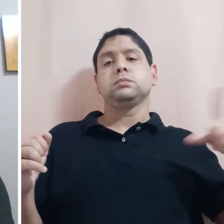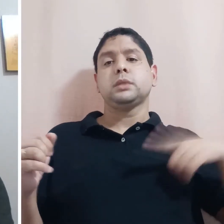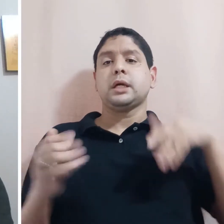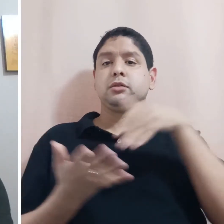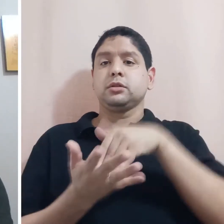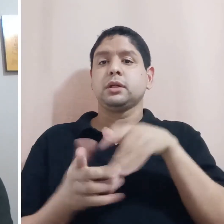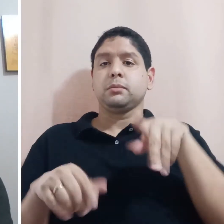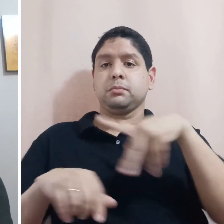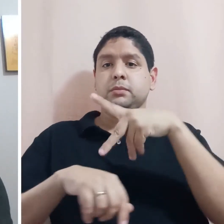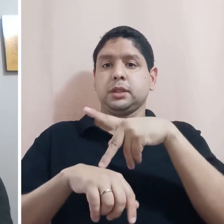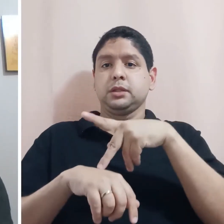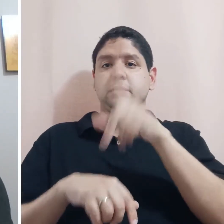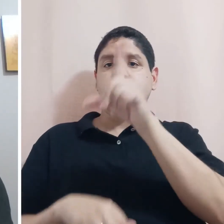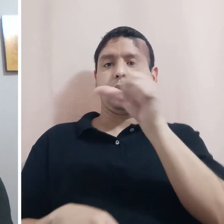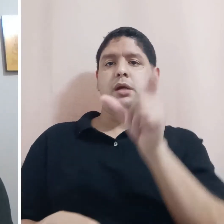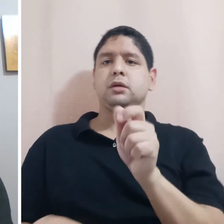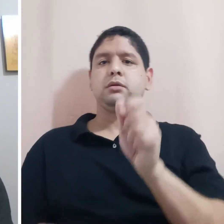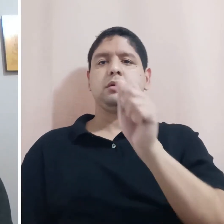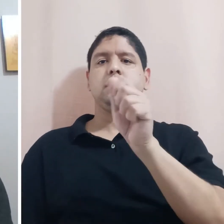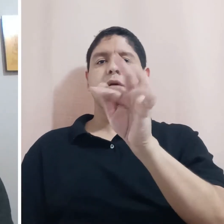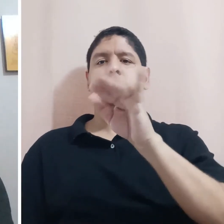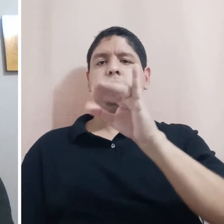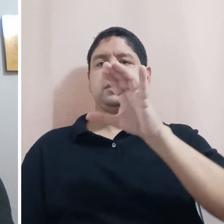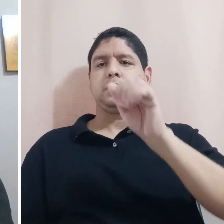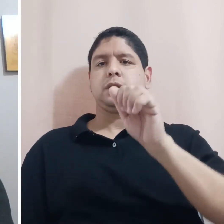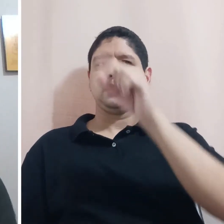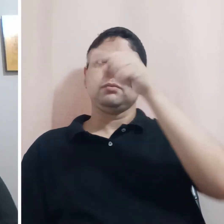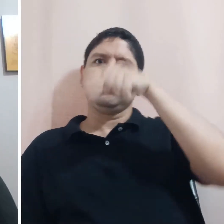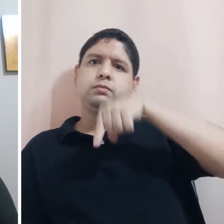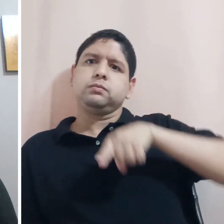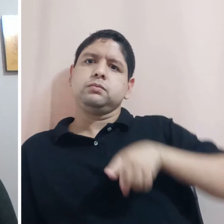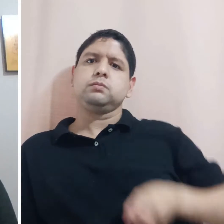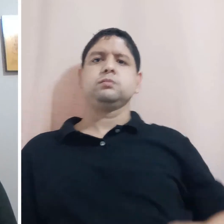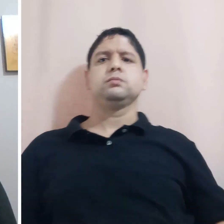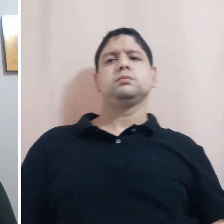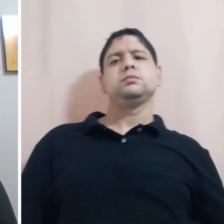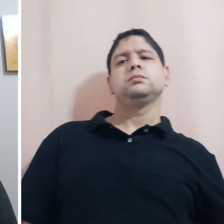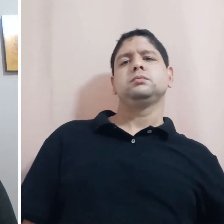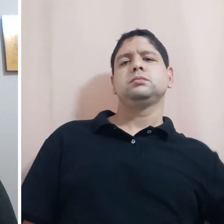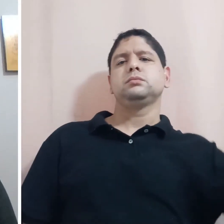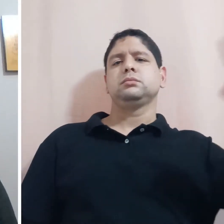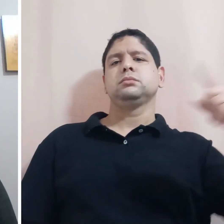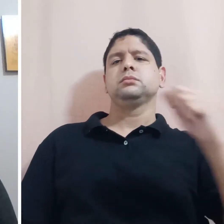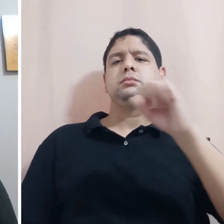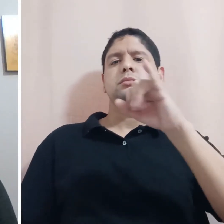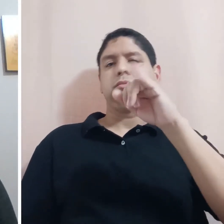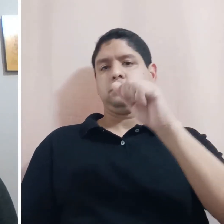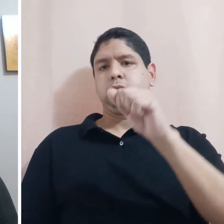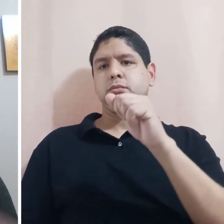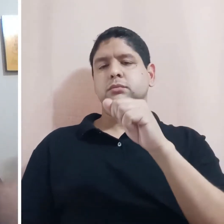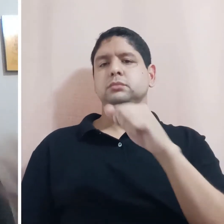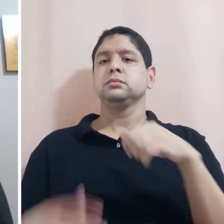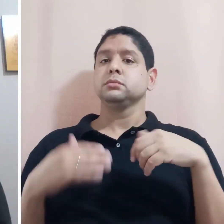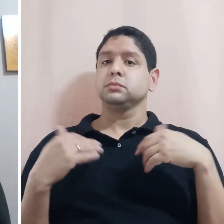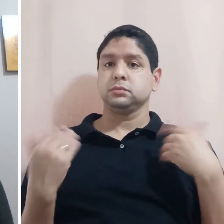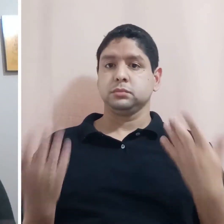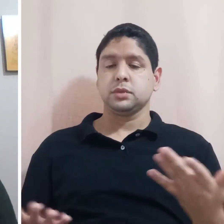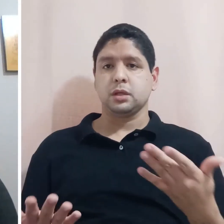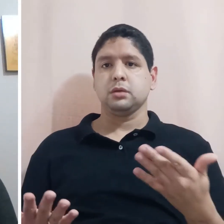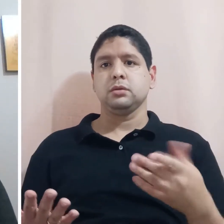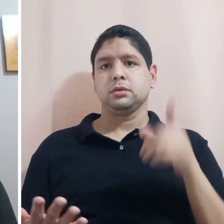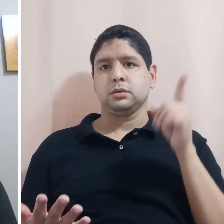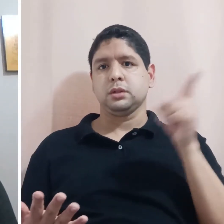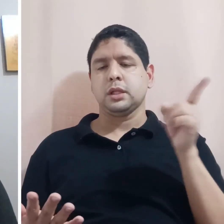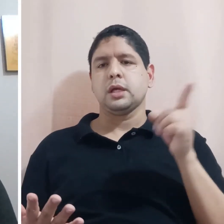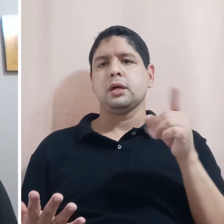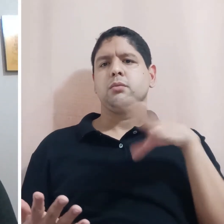Oceano Atlântico, né? Contornava-se o continente africano e se chegava até o continente asiático, né? Os portugueses,